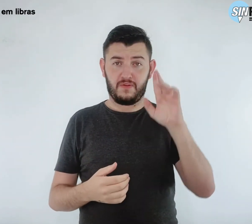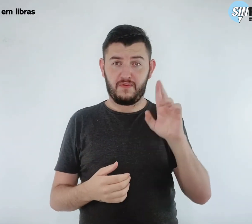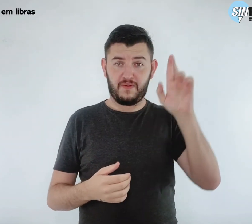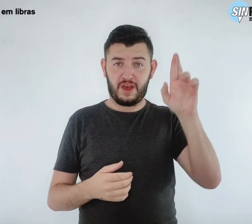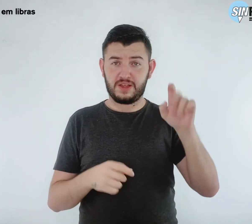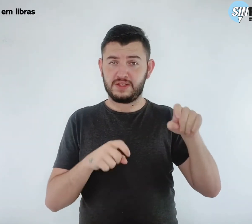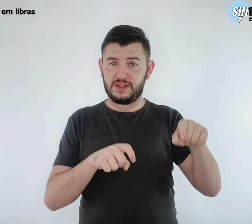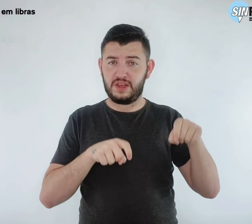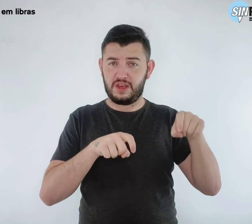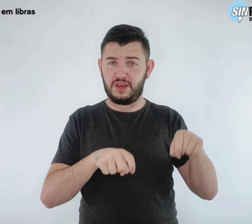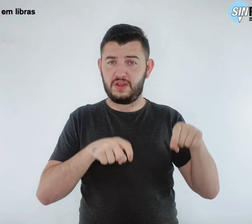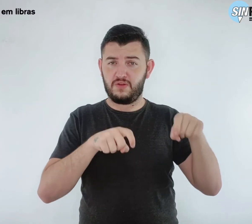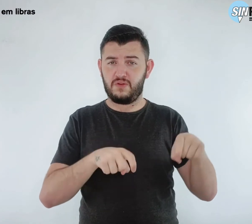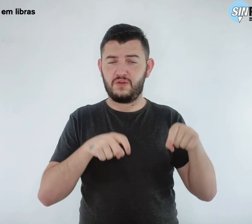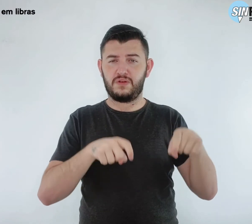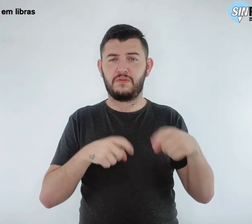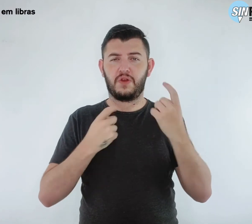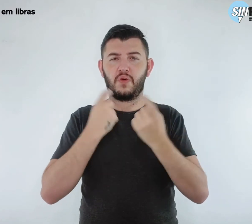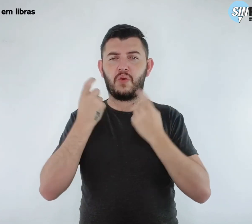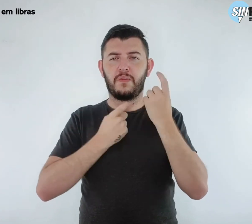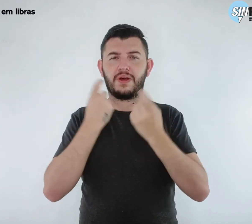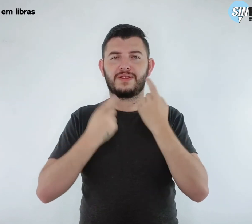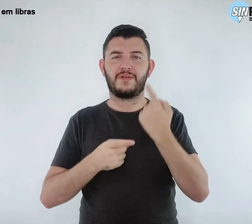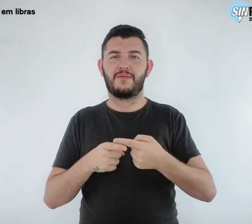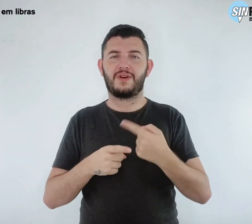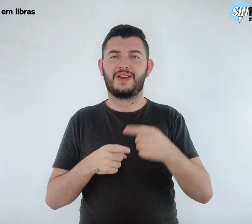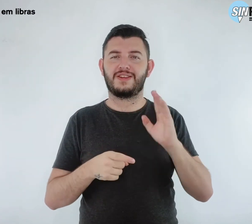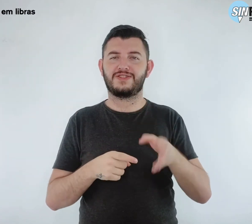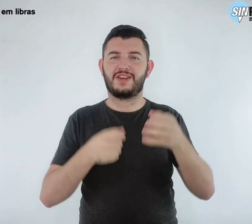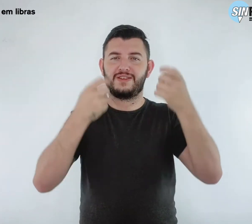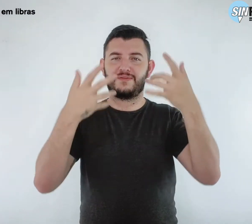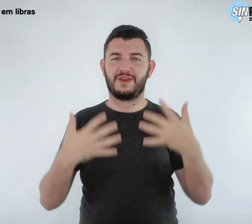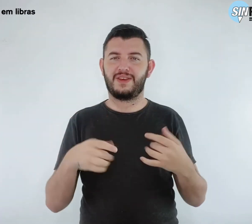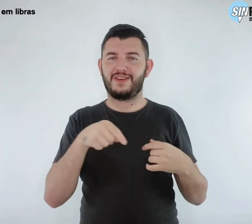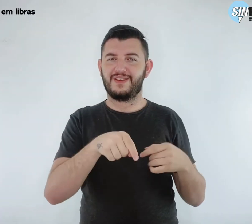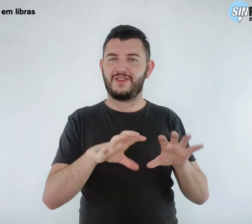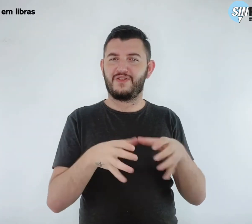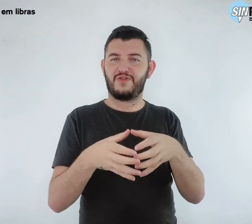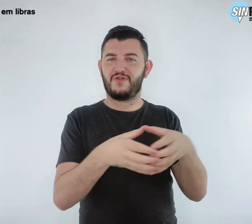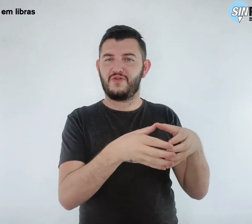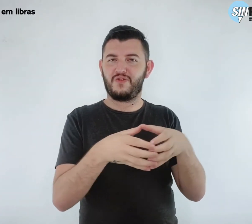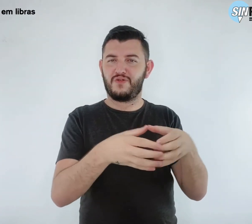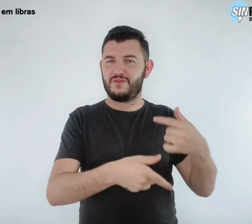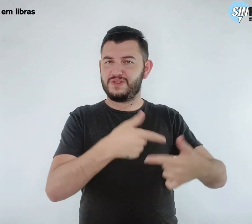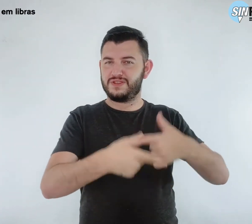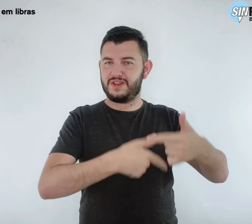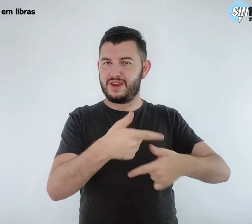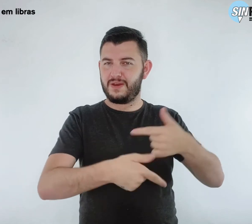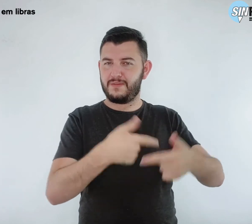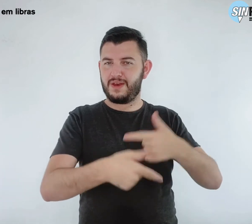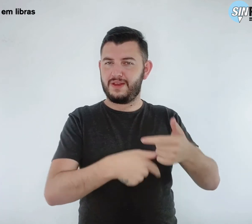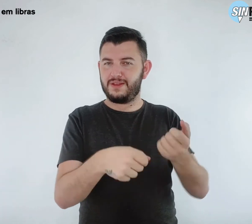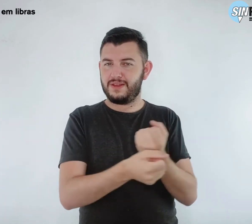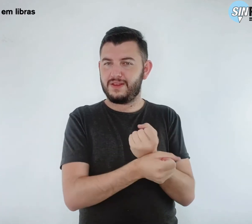meio a um contexto em que a renovação do já citado contingente de elemento servil